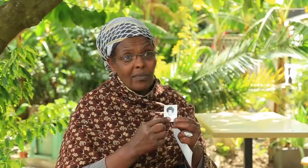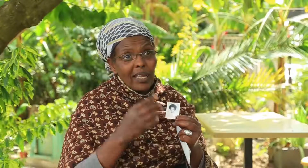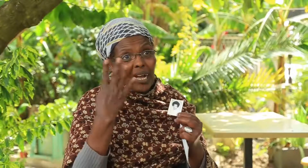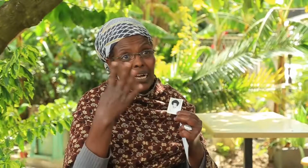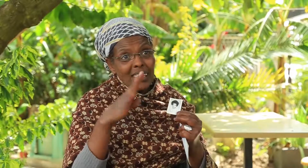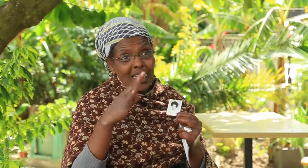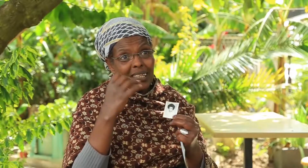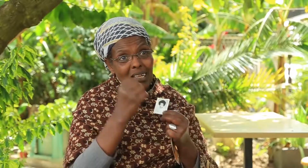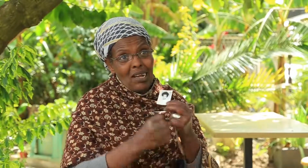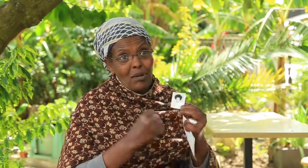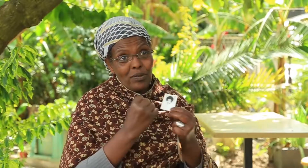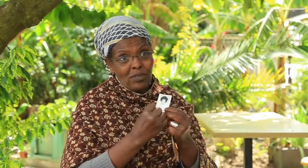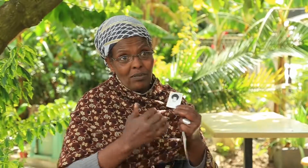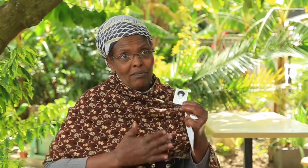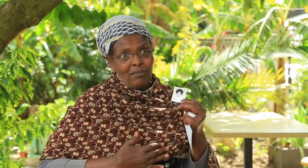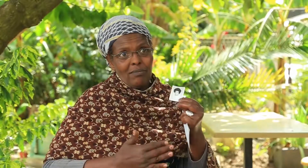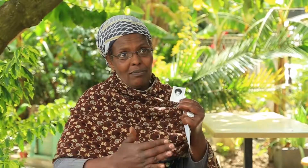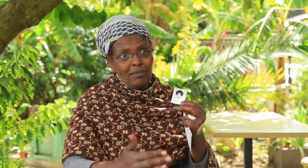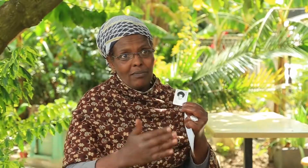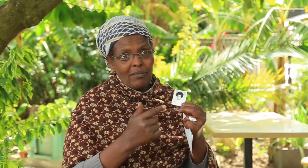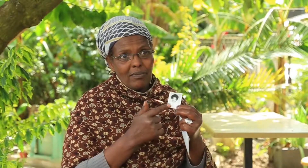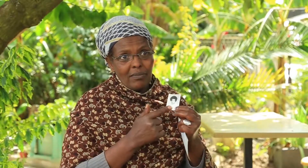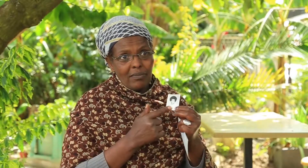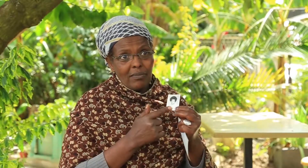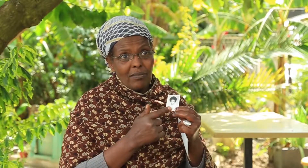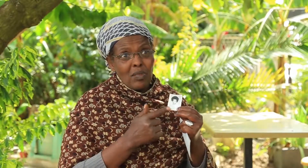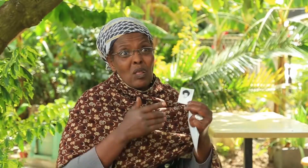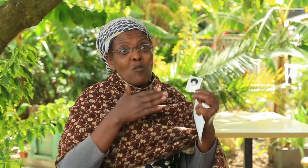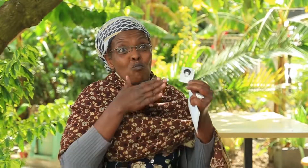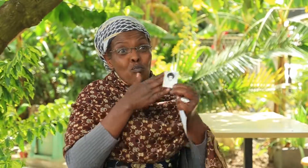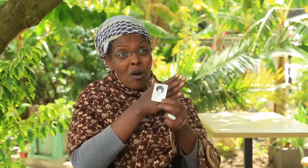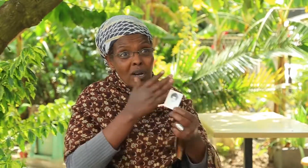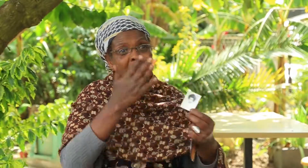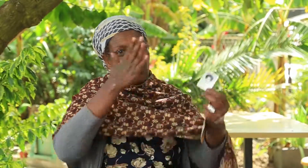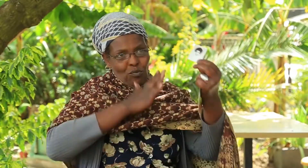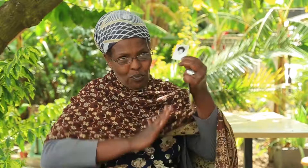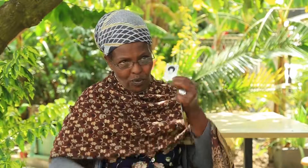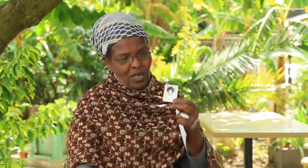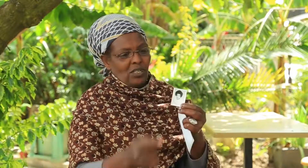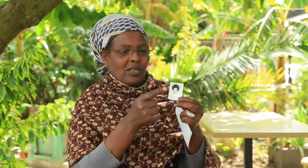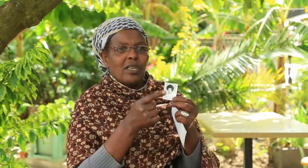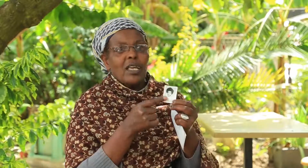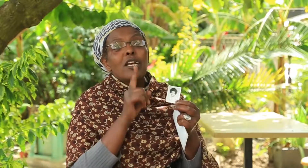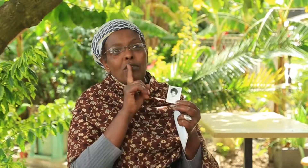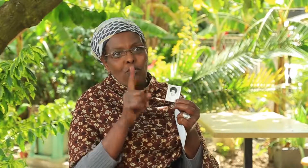ይቺ እኔ ነኝ። This is me. I was 14 after I gave birth. ከወለድኩኝ በኋላ ማለት ነው።